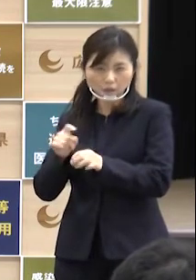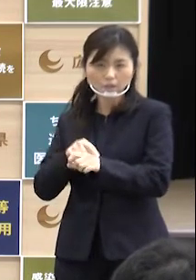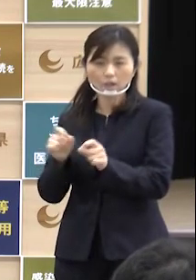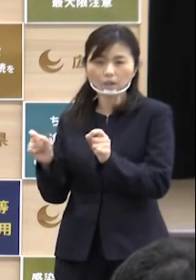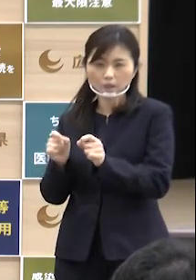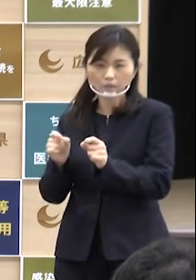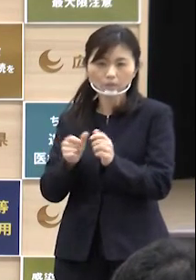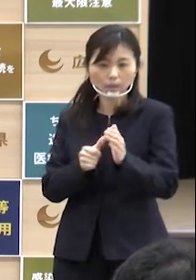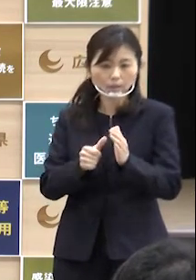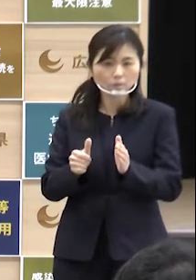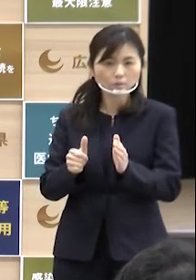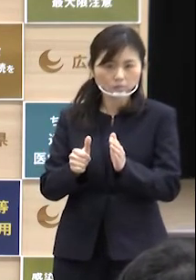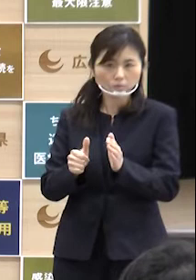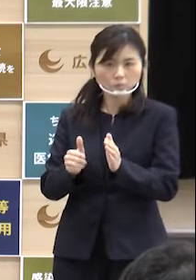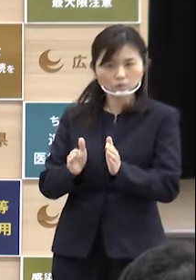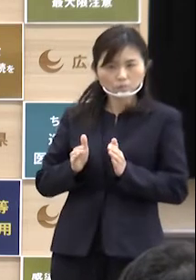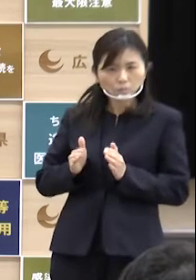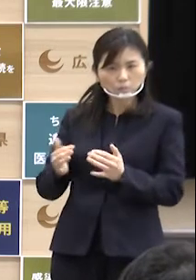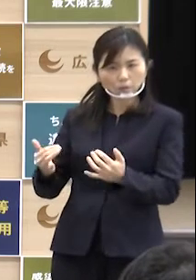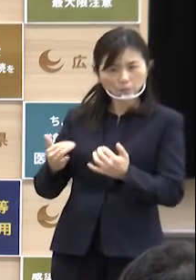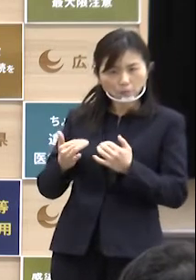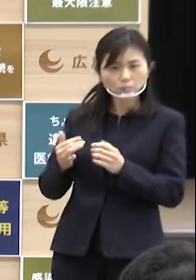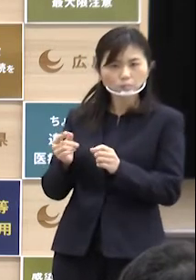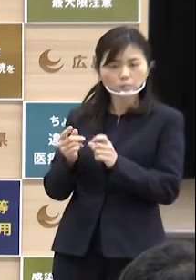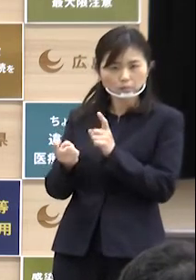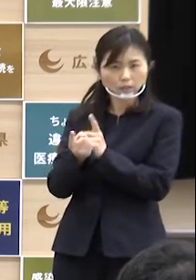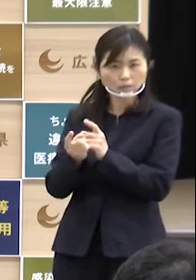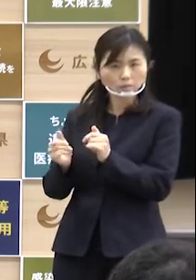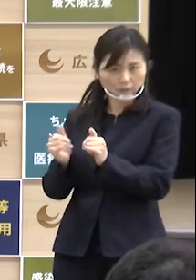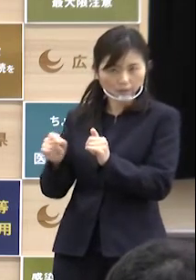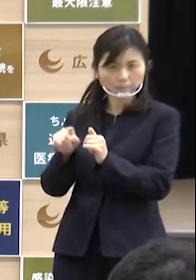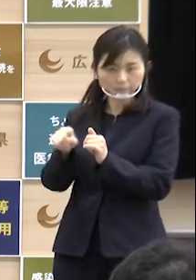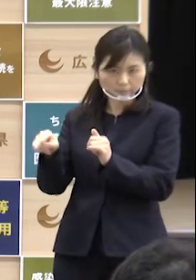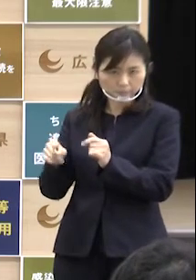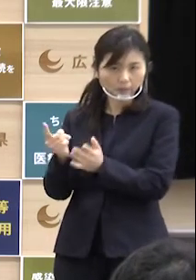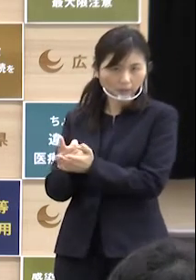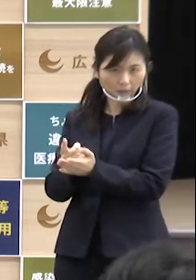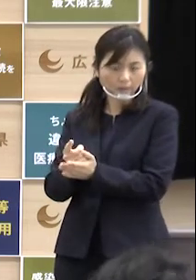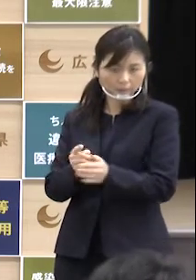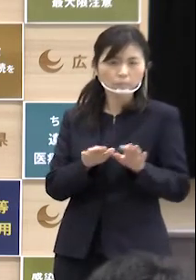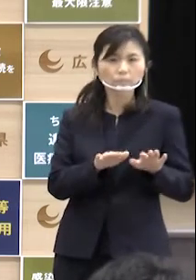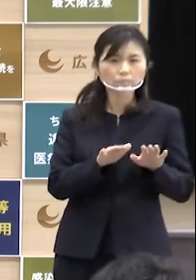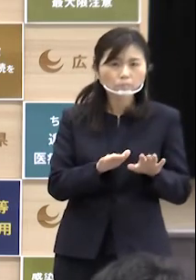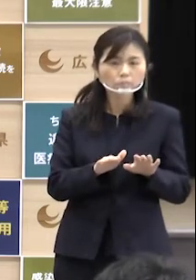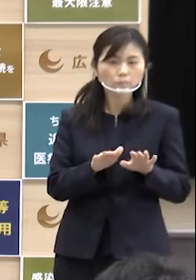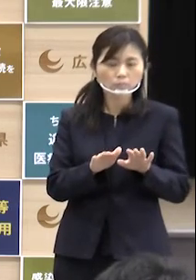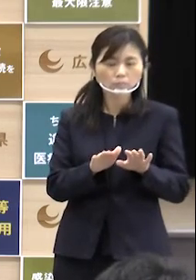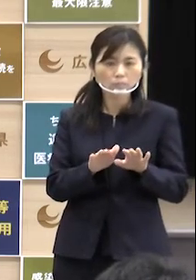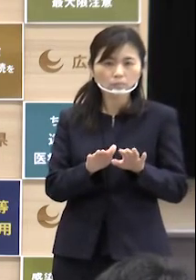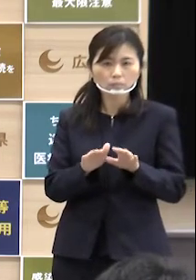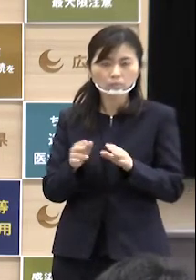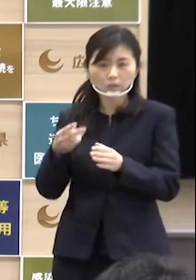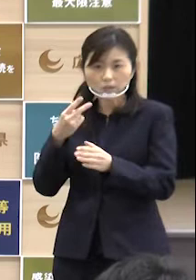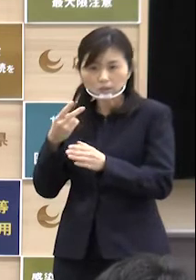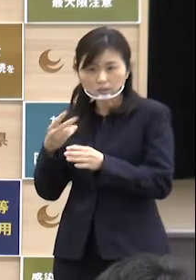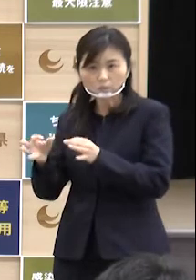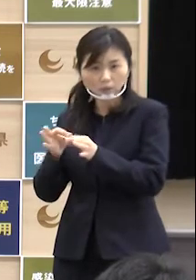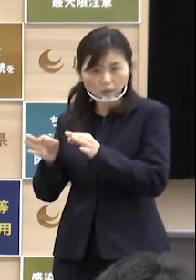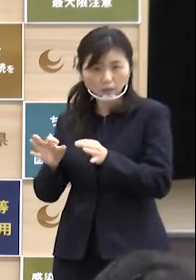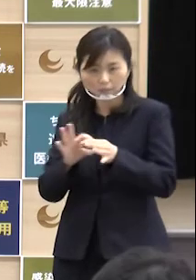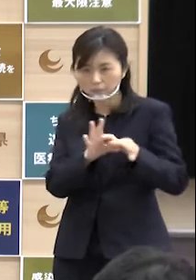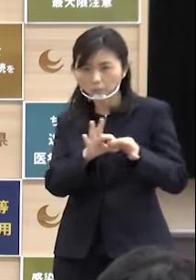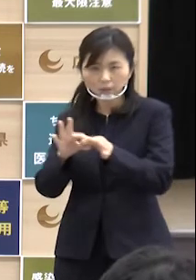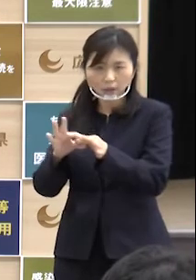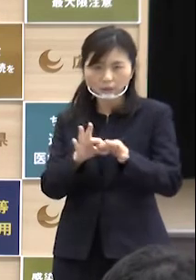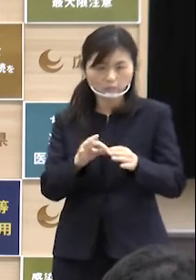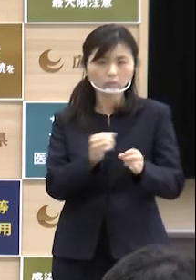等の影響を受けている事業者を対象にしておりましたけれども、今回は飲食店と直接あるいは間接的に取引のある事